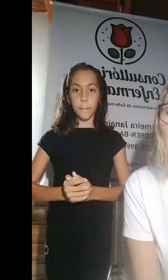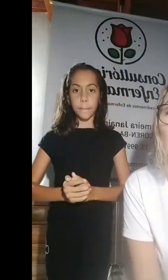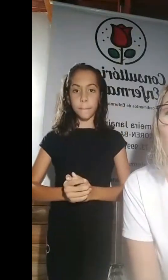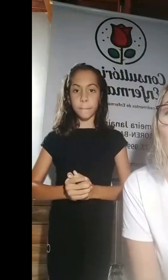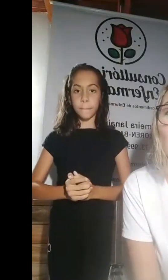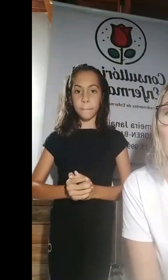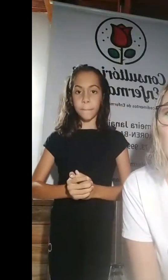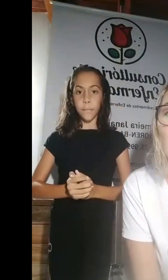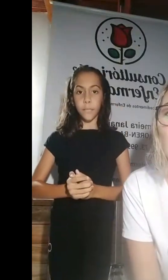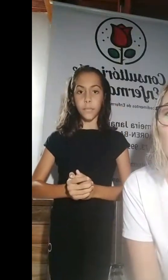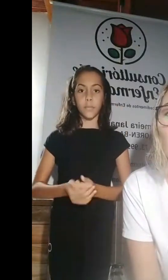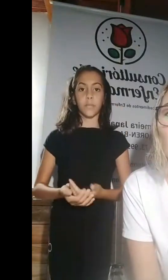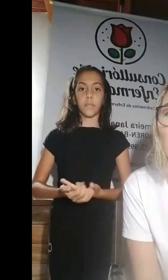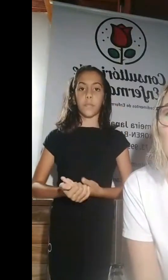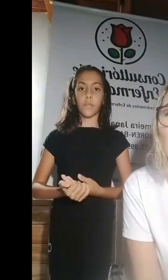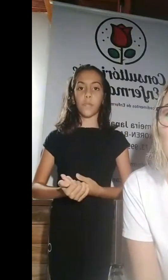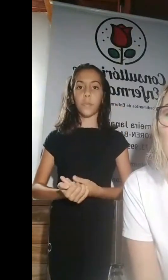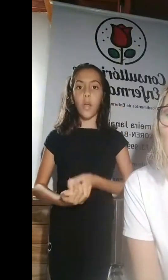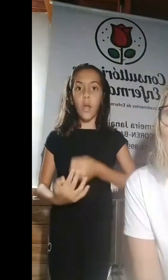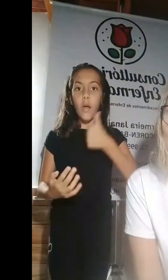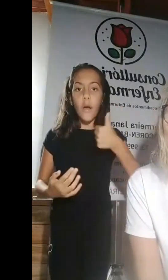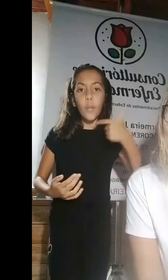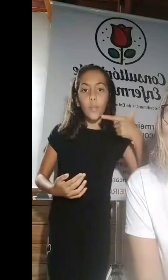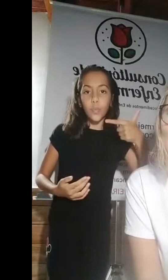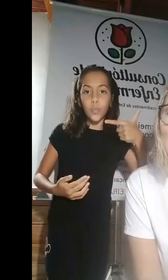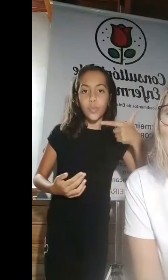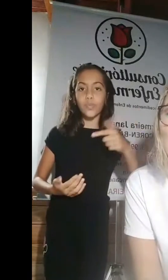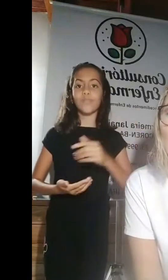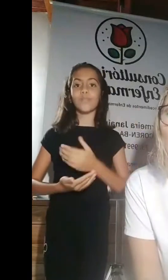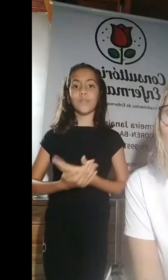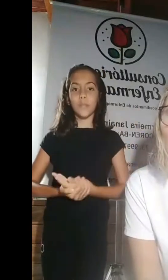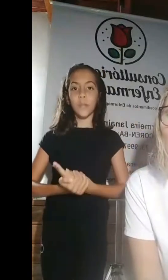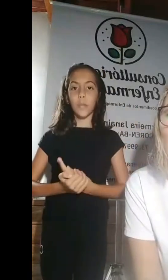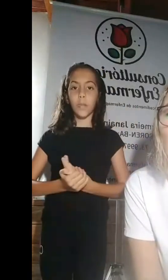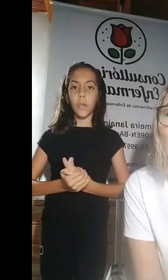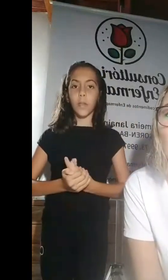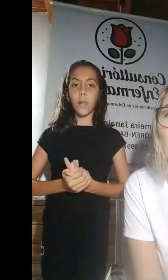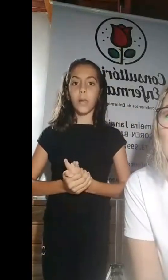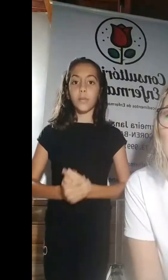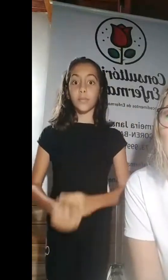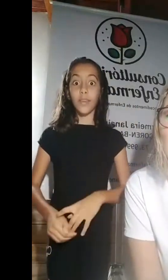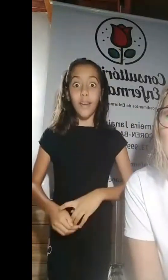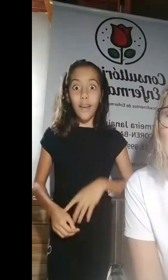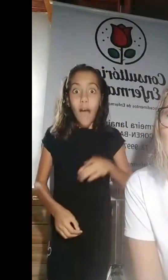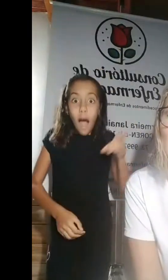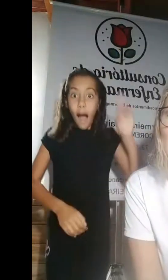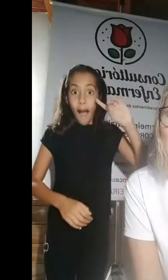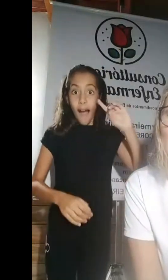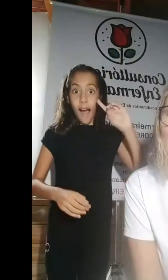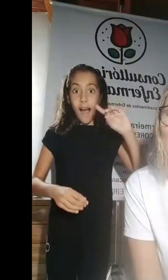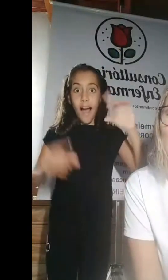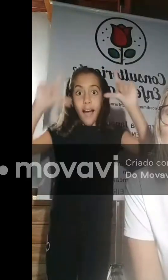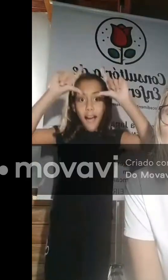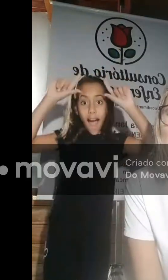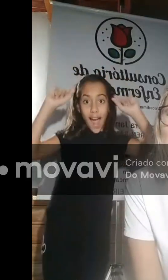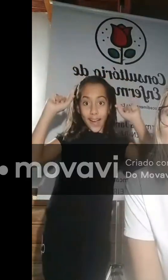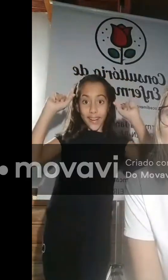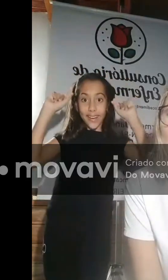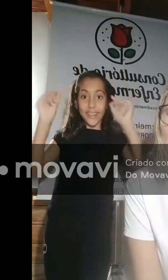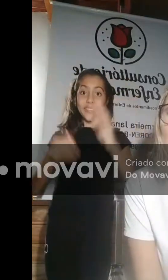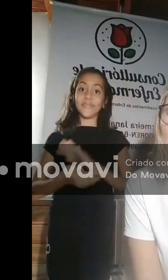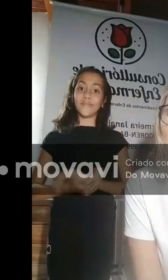Estamos aí hoje, né, dia 12 de maio, Dia Internacional da Enfermagem. Gostaria